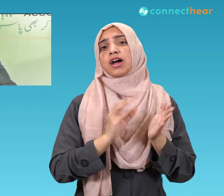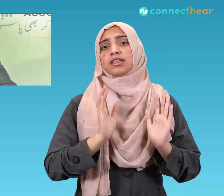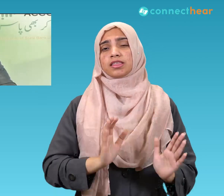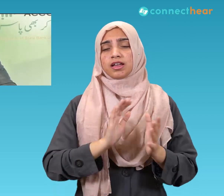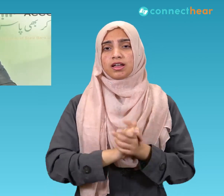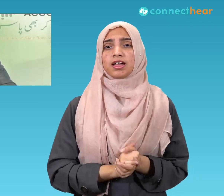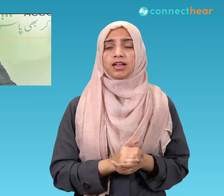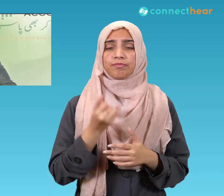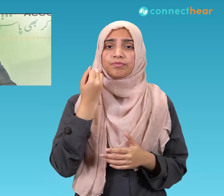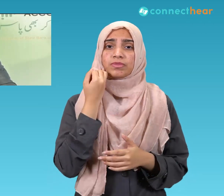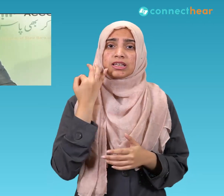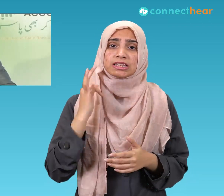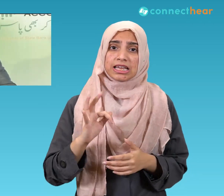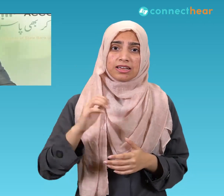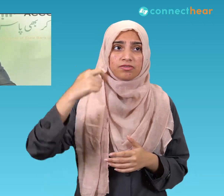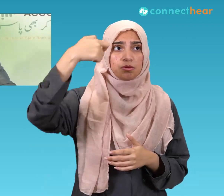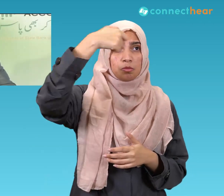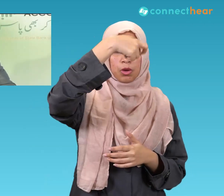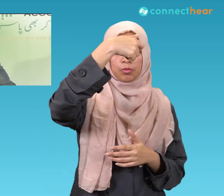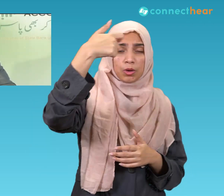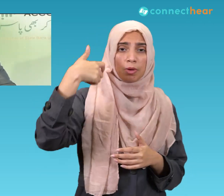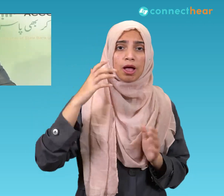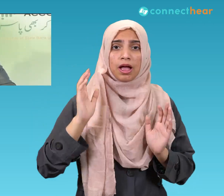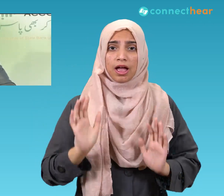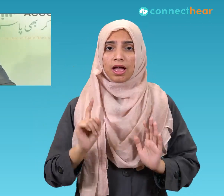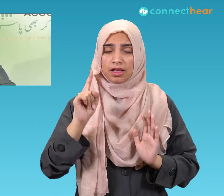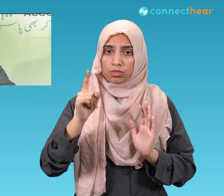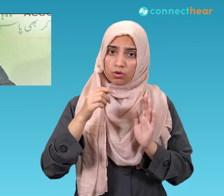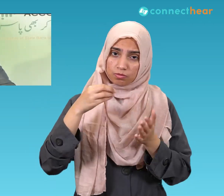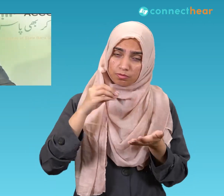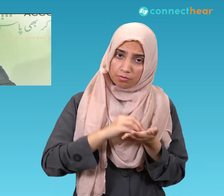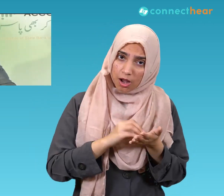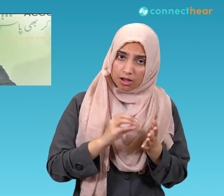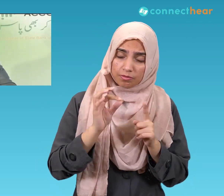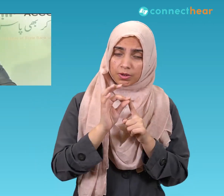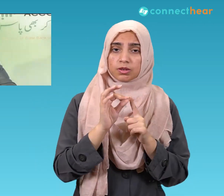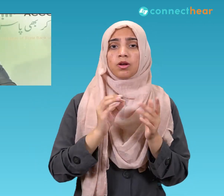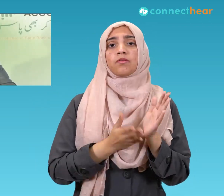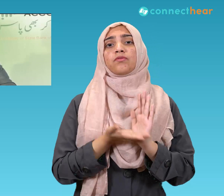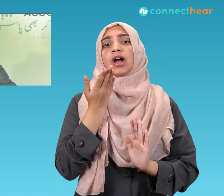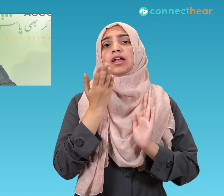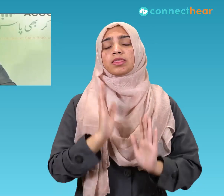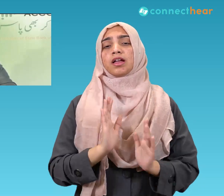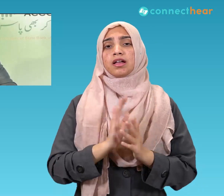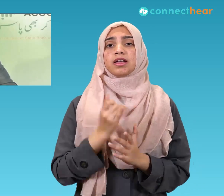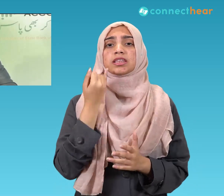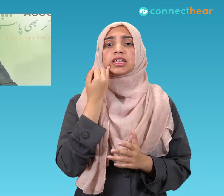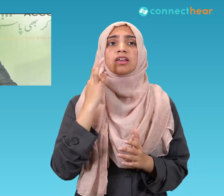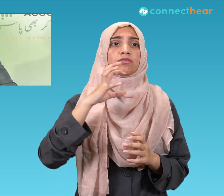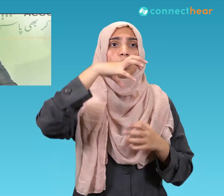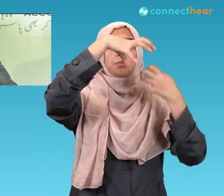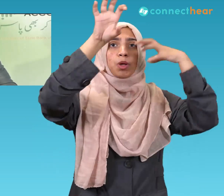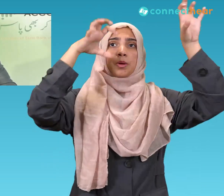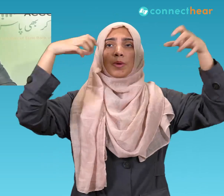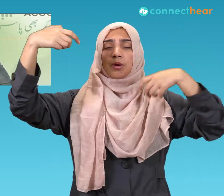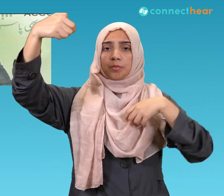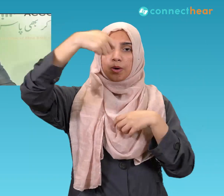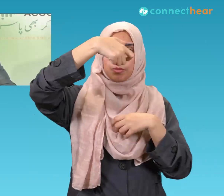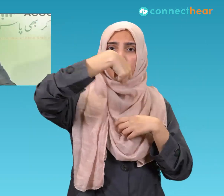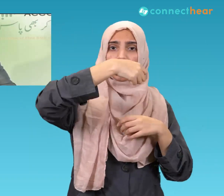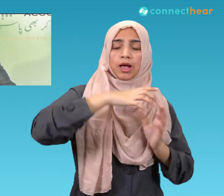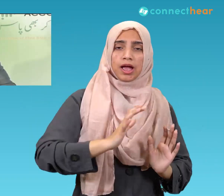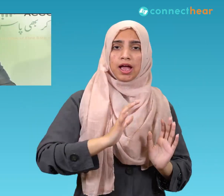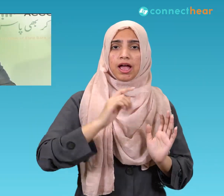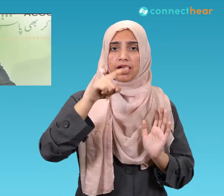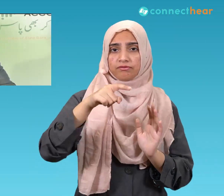میں پیسے پڑے ہوں یا جنہوں نے باہر سے پیسہ پاکستان میں انویسٹ کرنا ہو، تو اگر وہ ڈالر سے کنورٹ کر کے روپے میں انویسٹ کریں